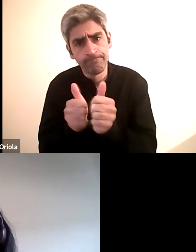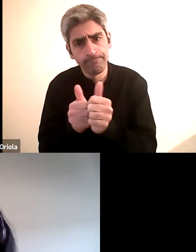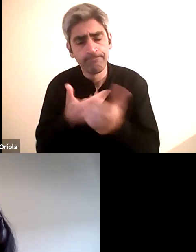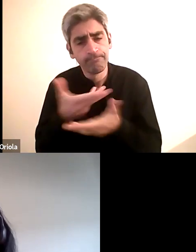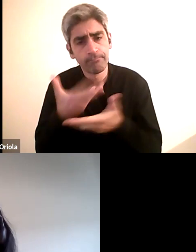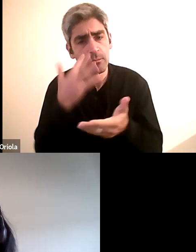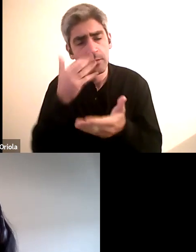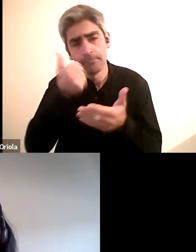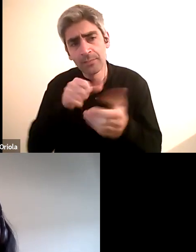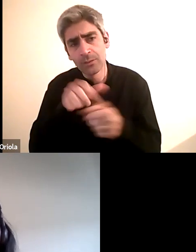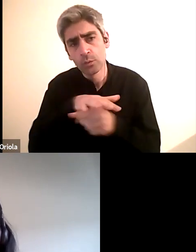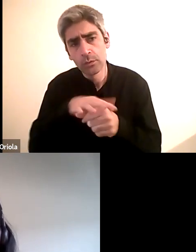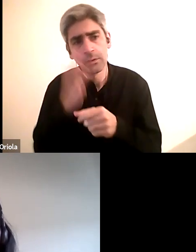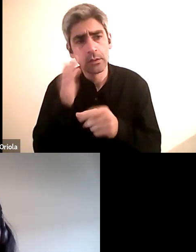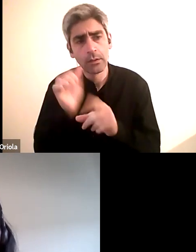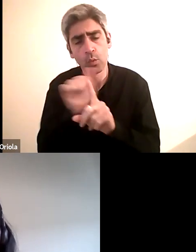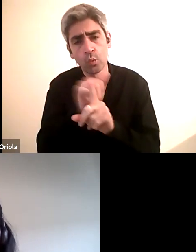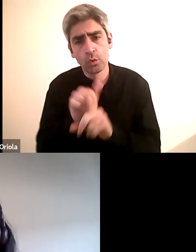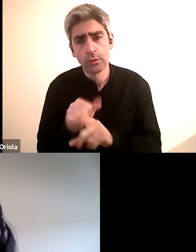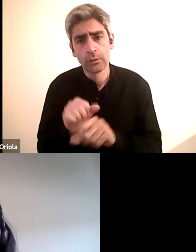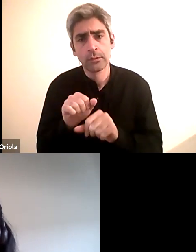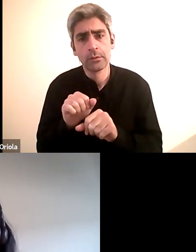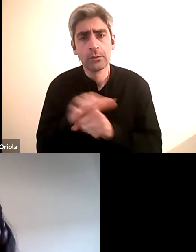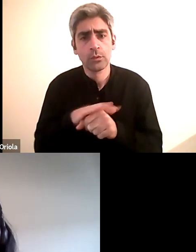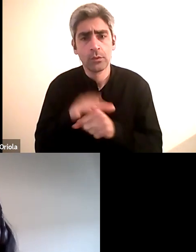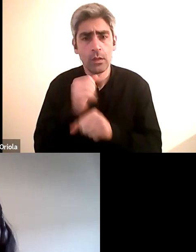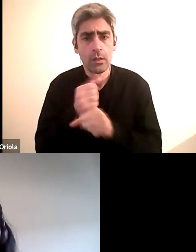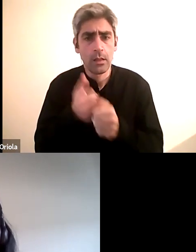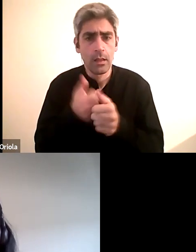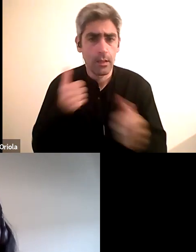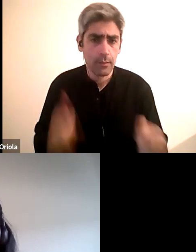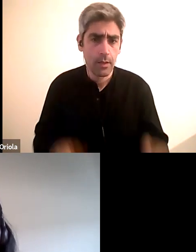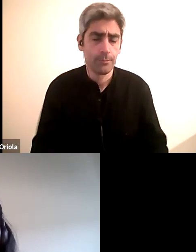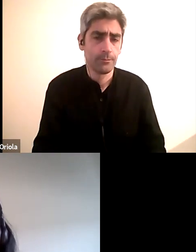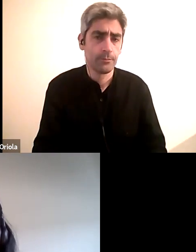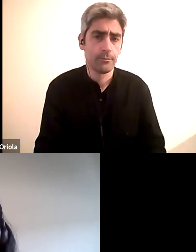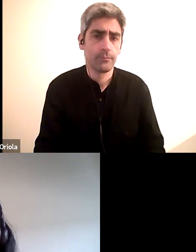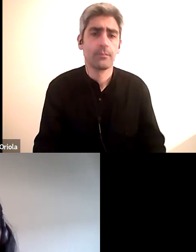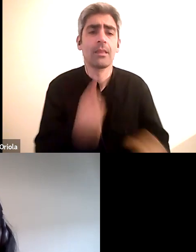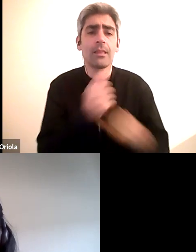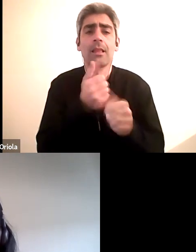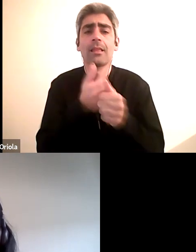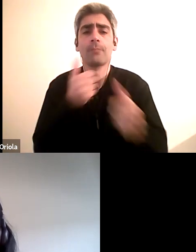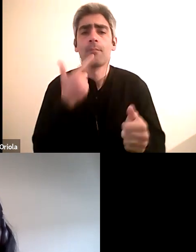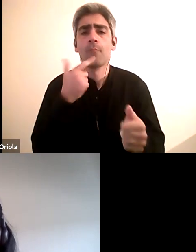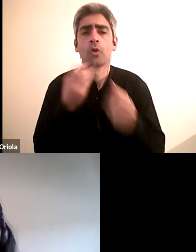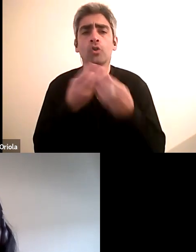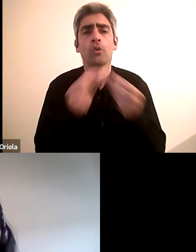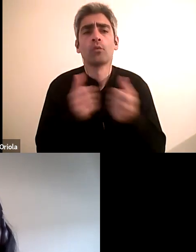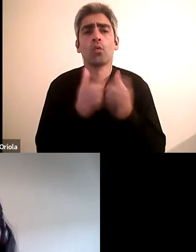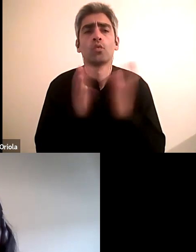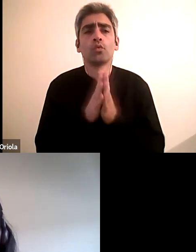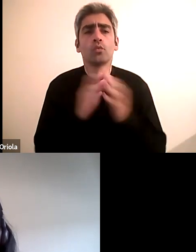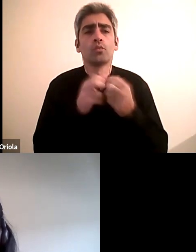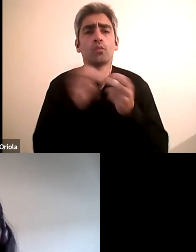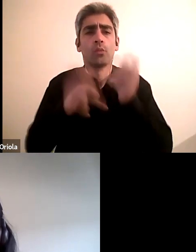aferir a situação e corrigir a situação de teletrabalho. Ou seja, o teletrabalho não pode ser nem o remédio para todos os males, porque às